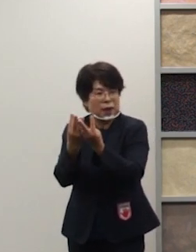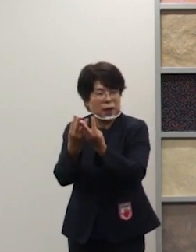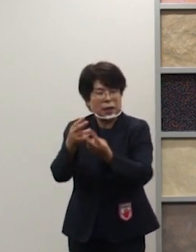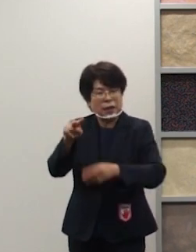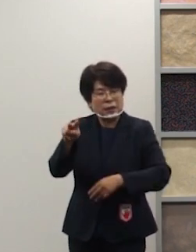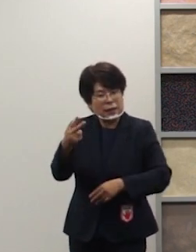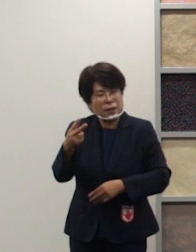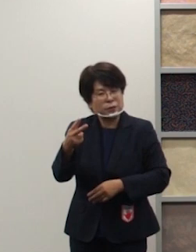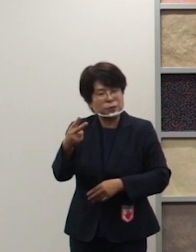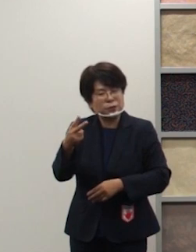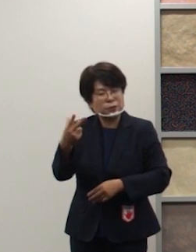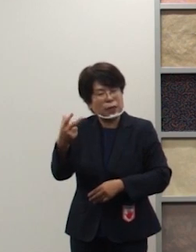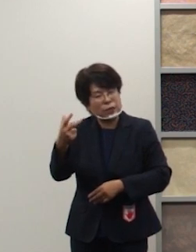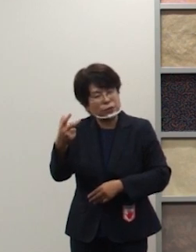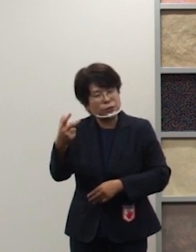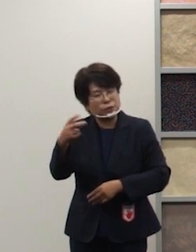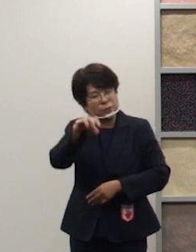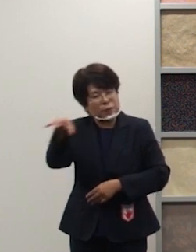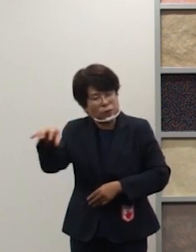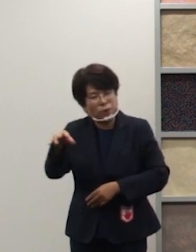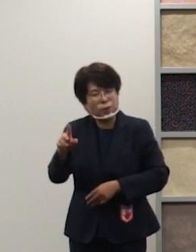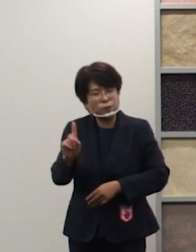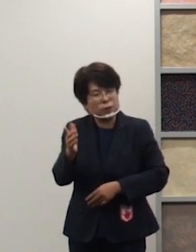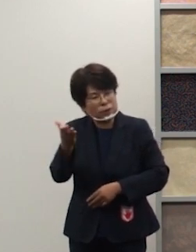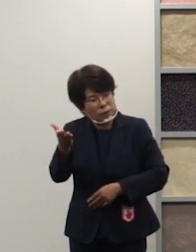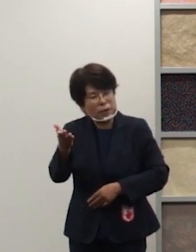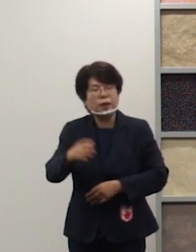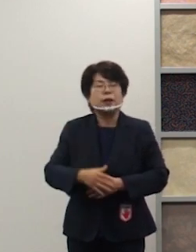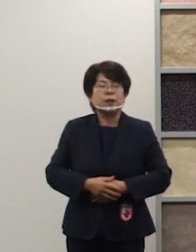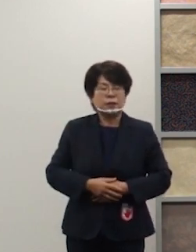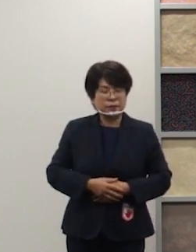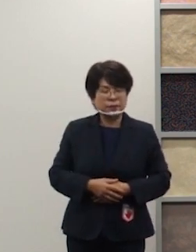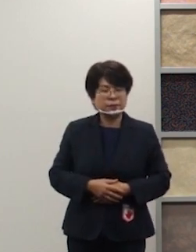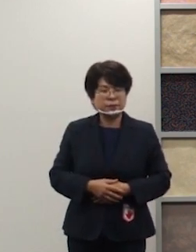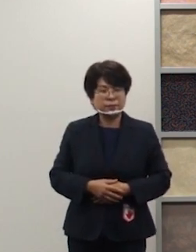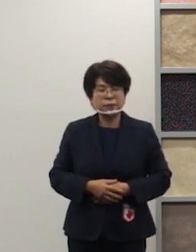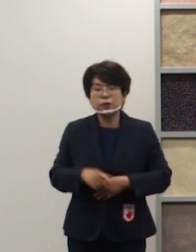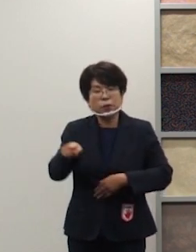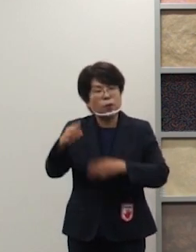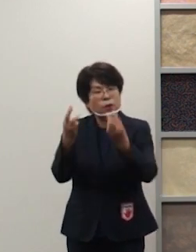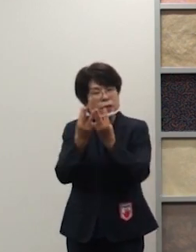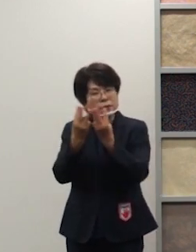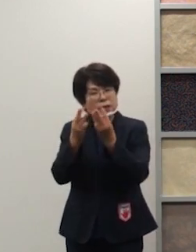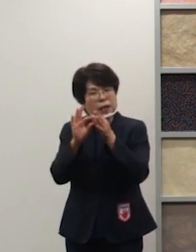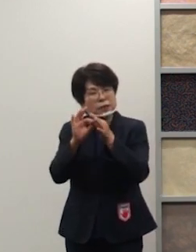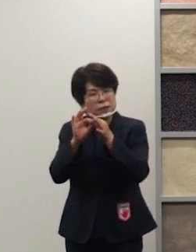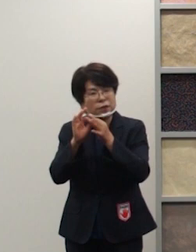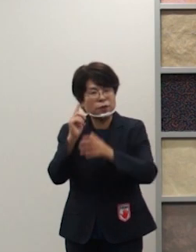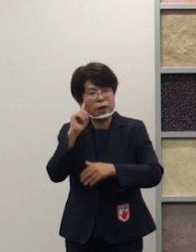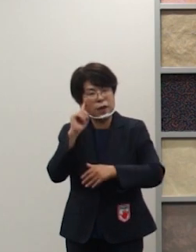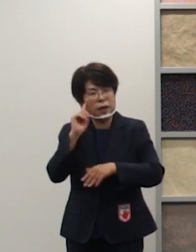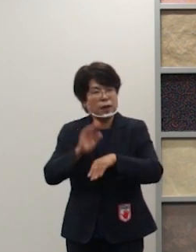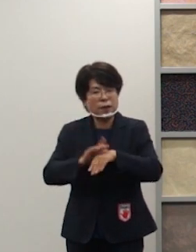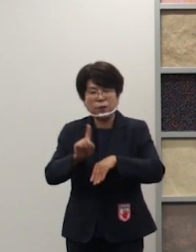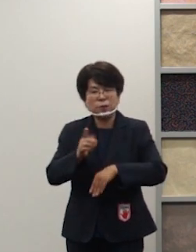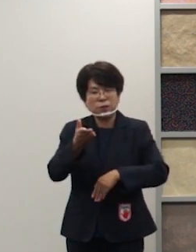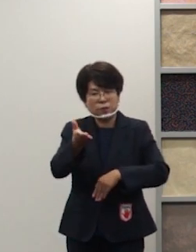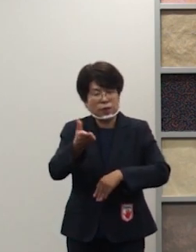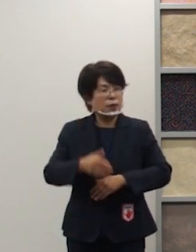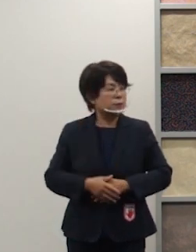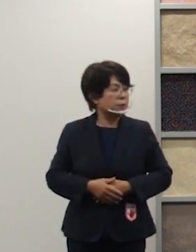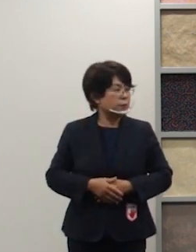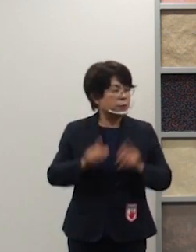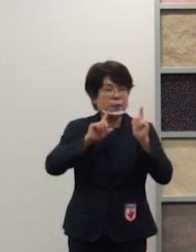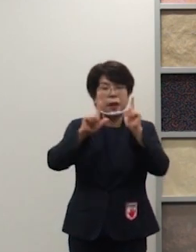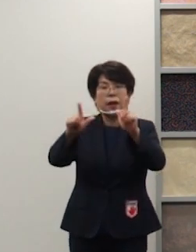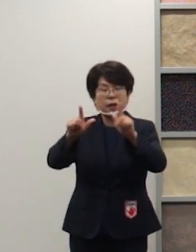でしょうか。この数についてはどのように評価されますか。 どの数ですか。今ガイドラインの協